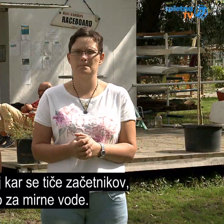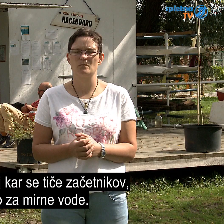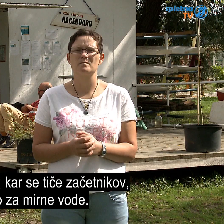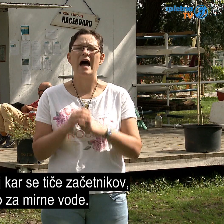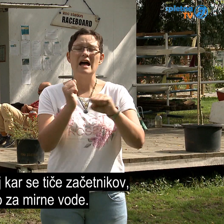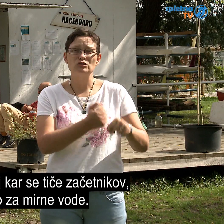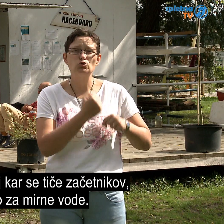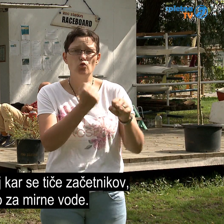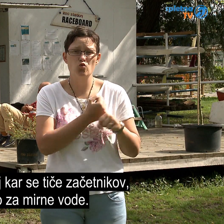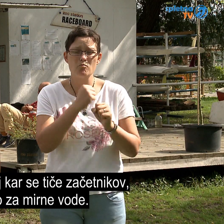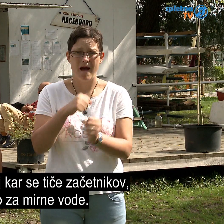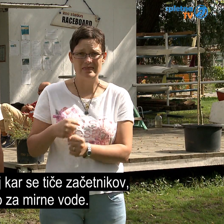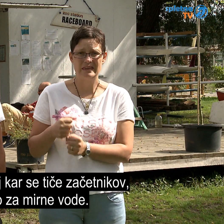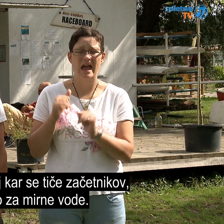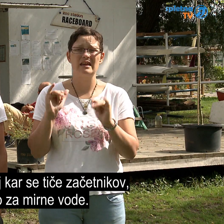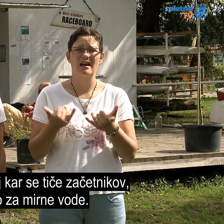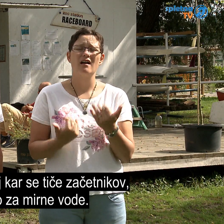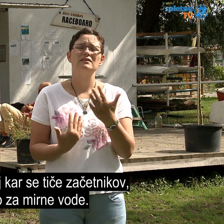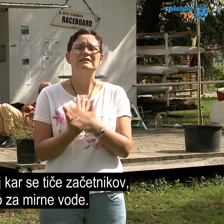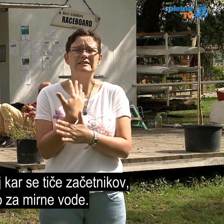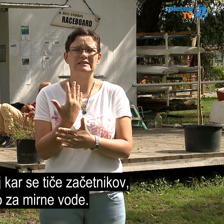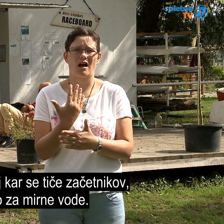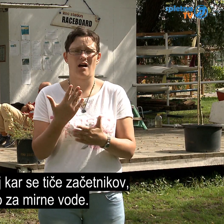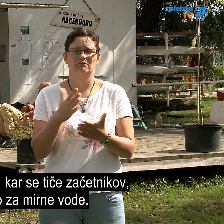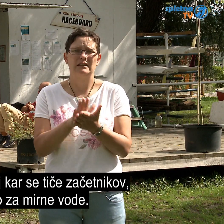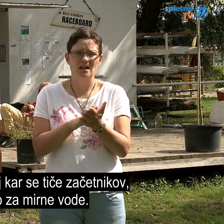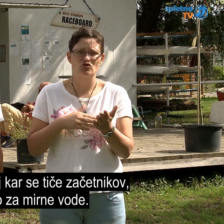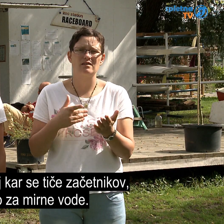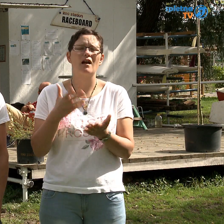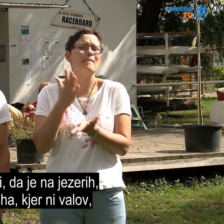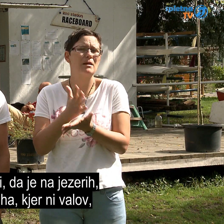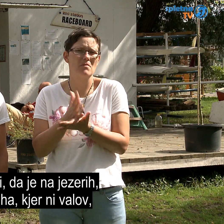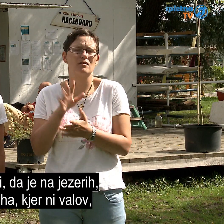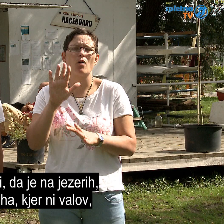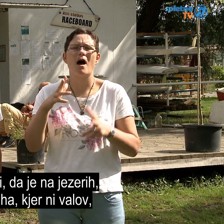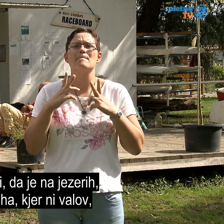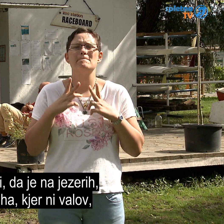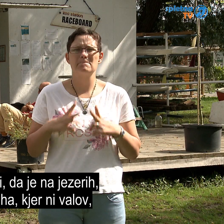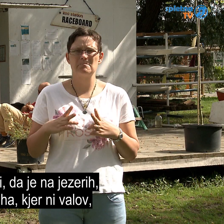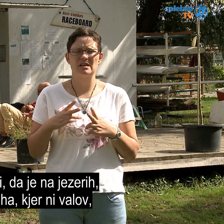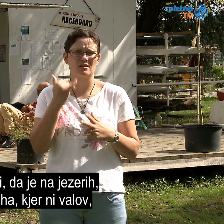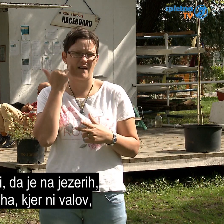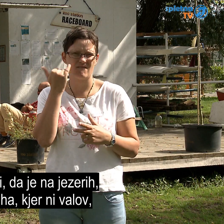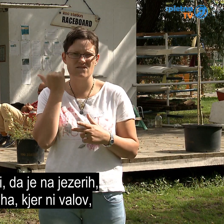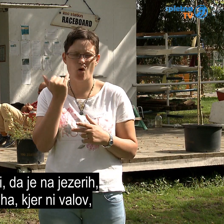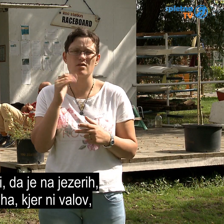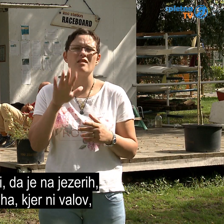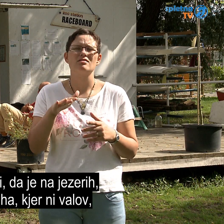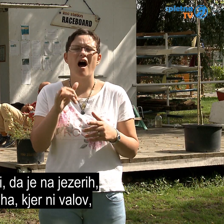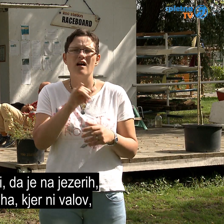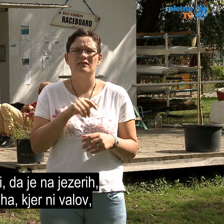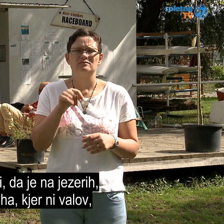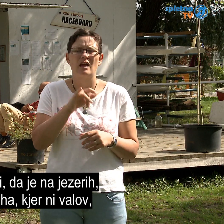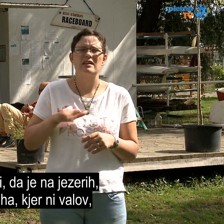Supanje je načeloma, vsaj kar se tiče začetnikov, primerno za mirne vode. To pomeni, da na jezerih, kjer ne piha veliko vetra, kjer